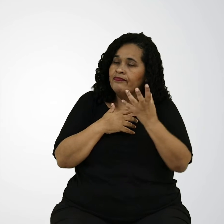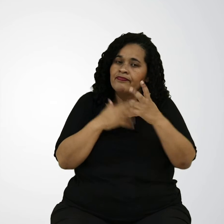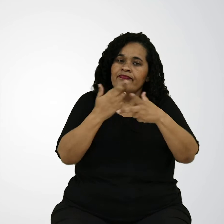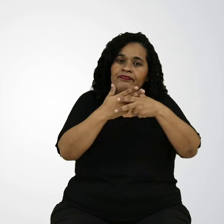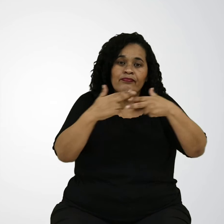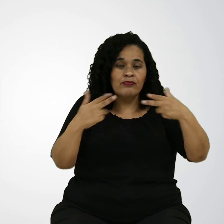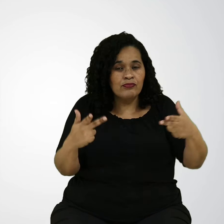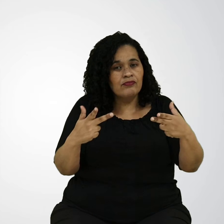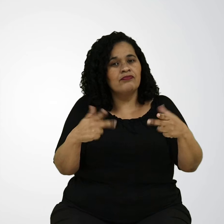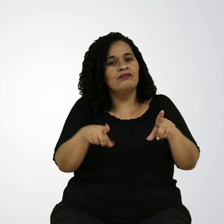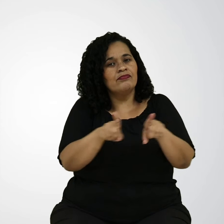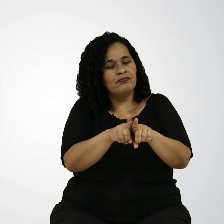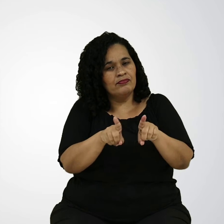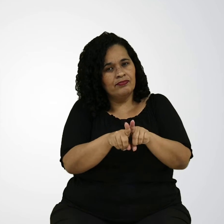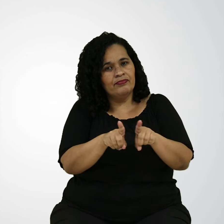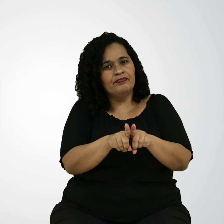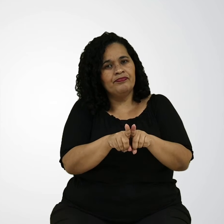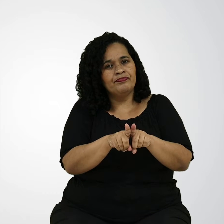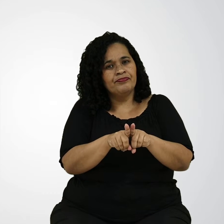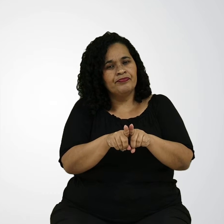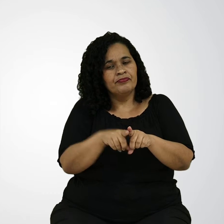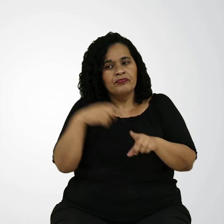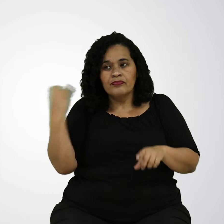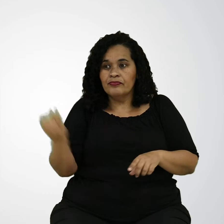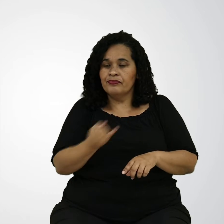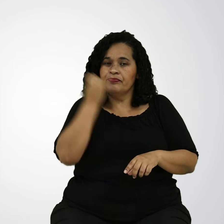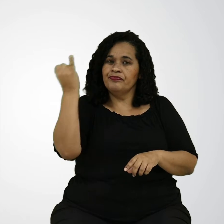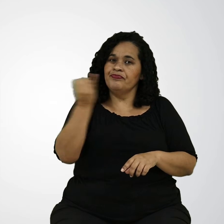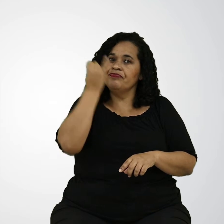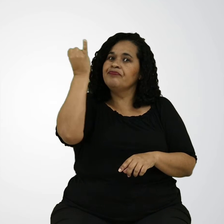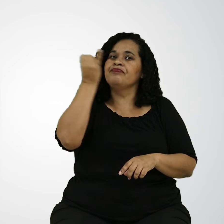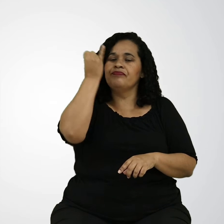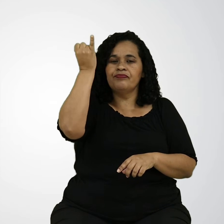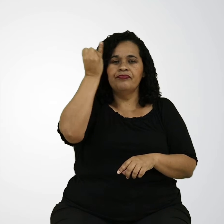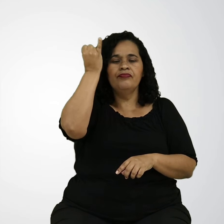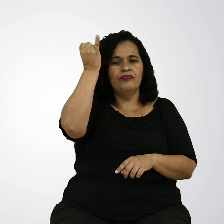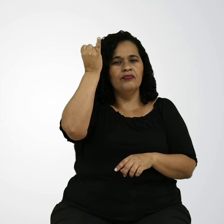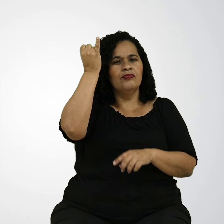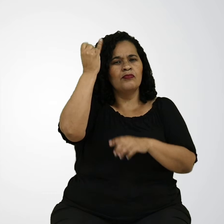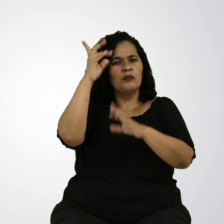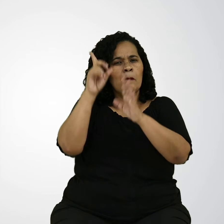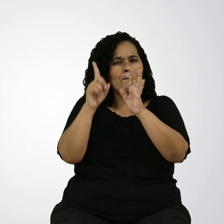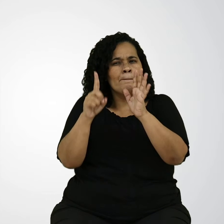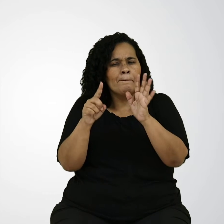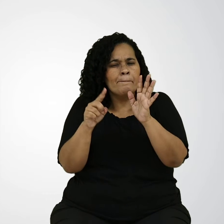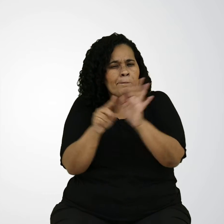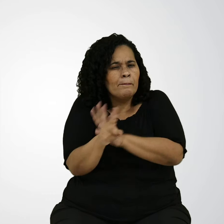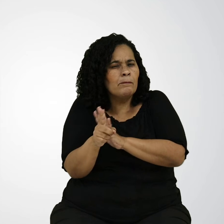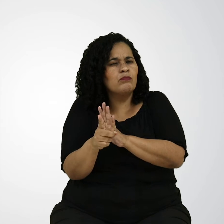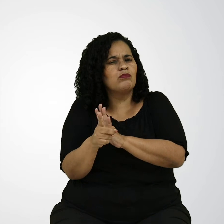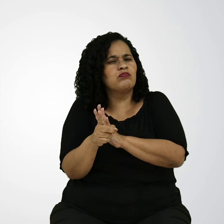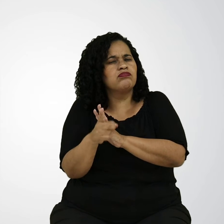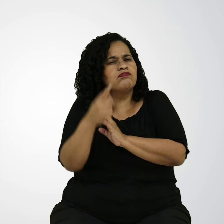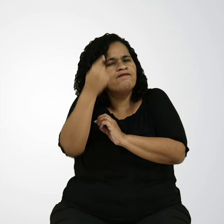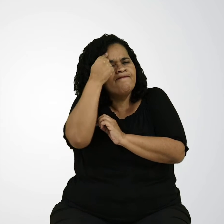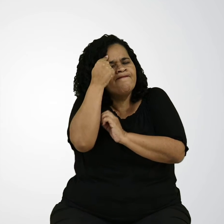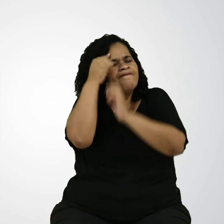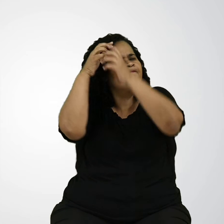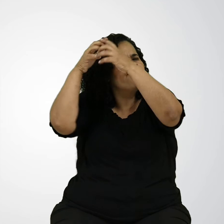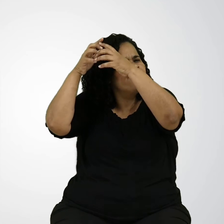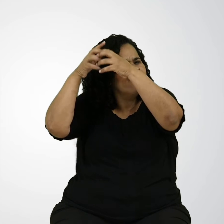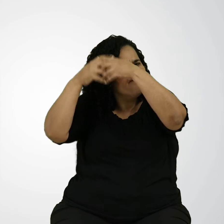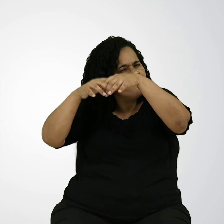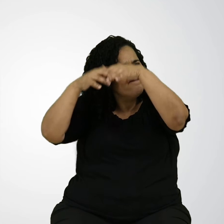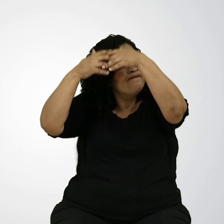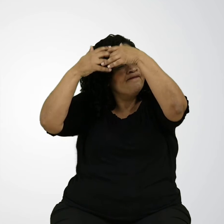que está alinhado com a vontade de Deus. Às vezes é importante a gente perguntar, né, que a mente, né, a cabeça, principalmente dentro da nossa sociedade, que é